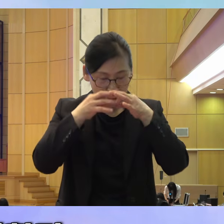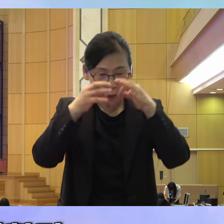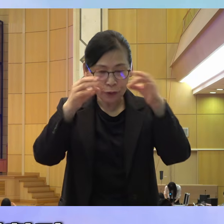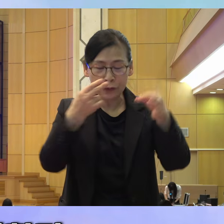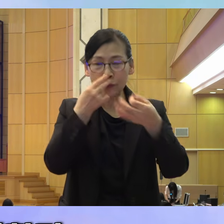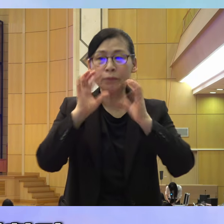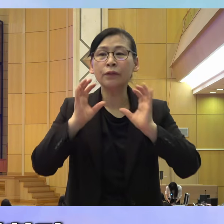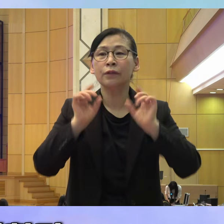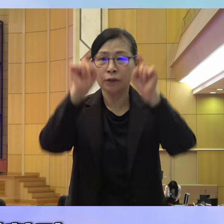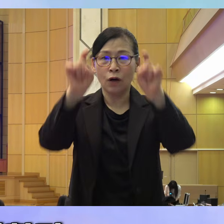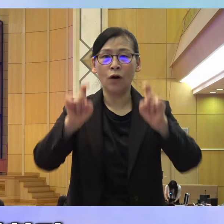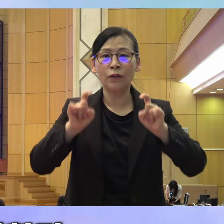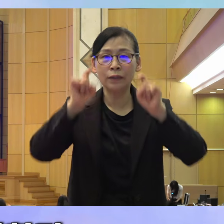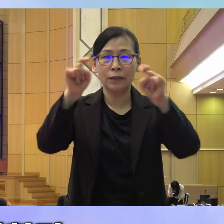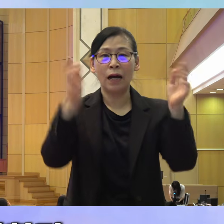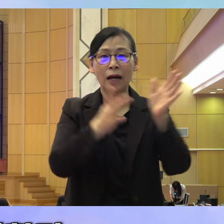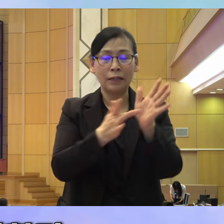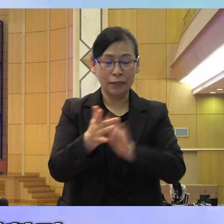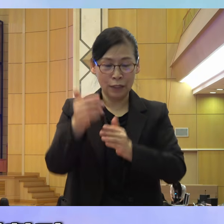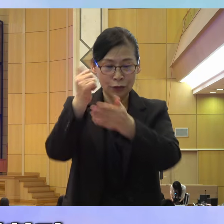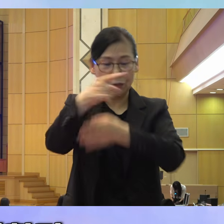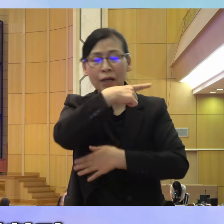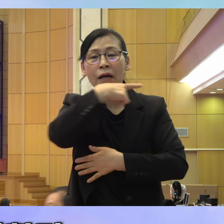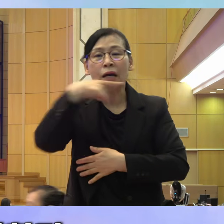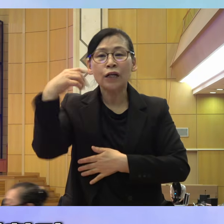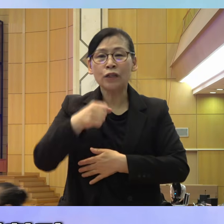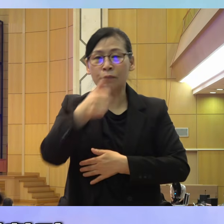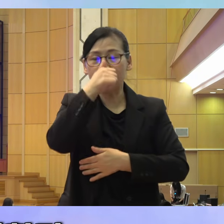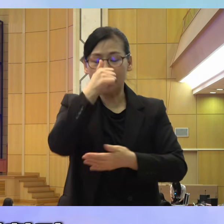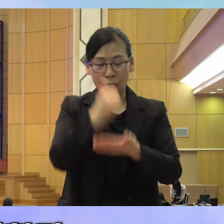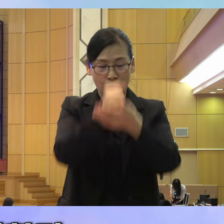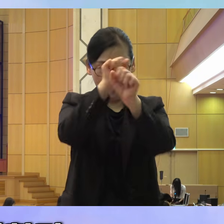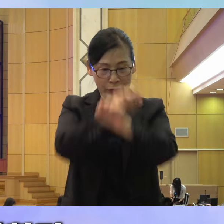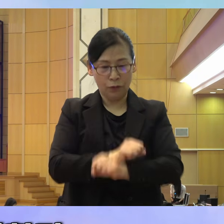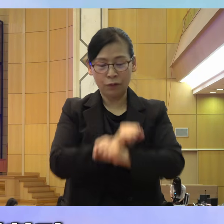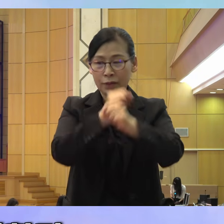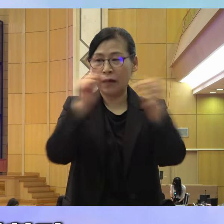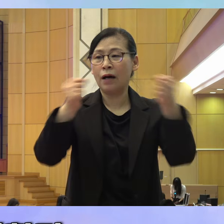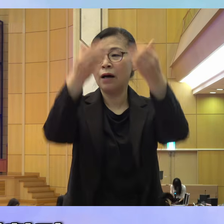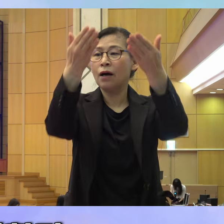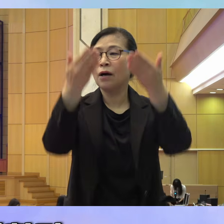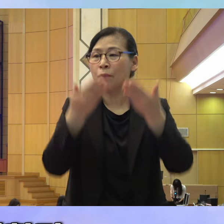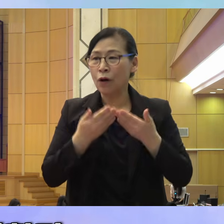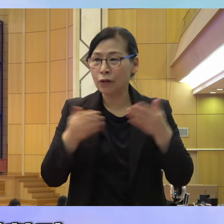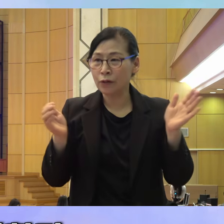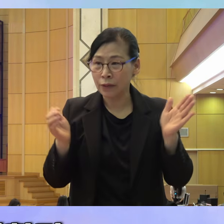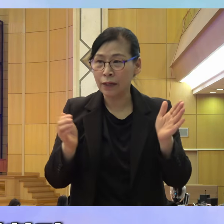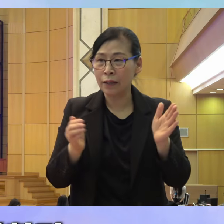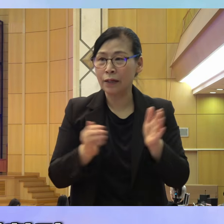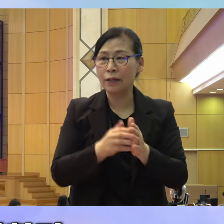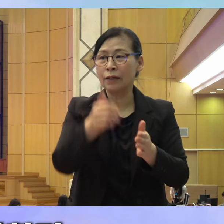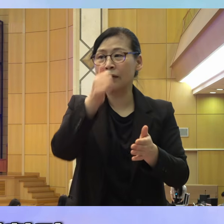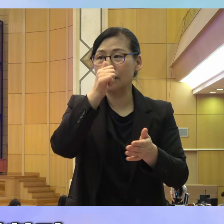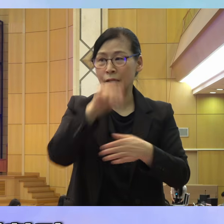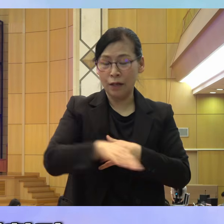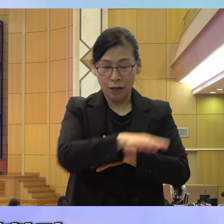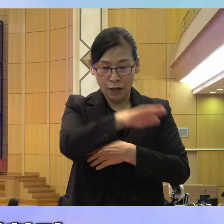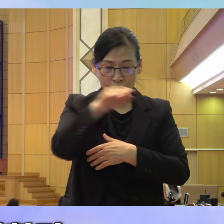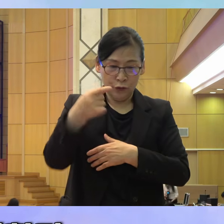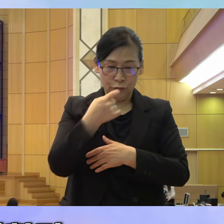찬송을 부르는 어린 양 예수의 그 피로 속죄한 금이